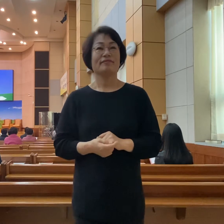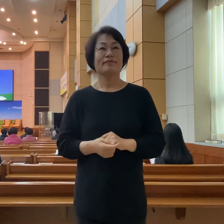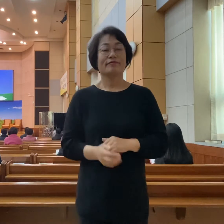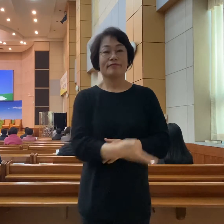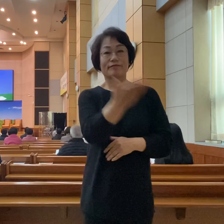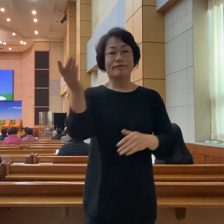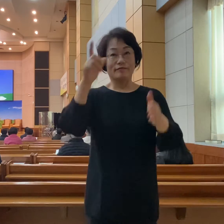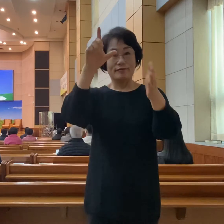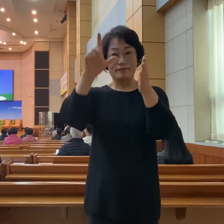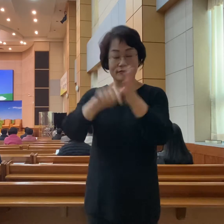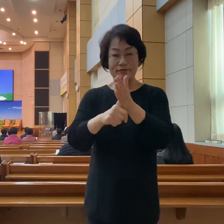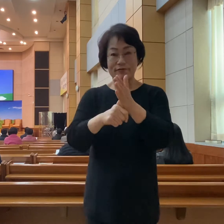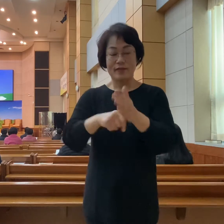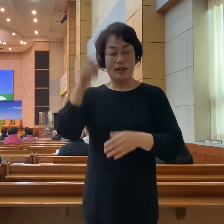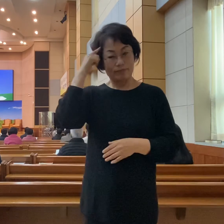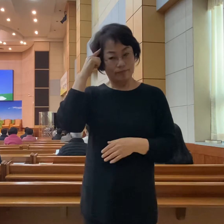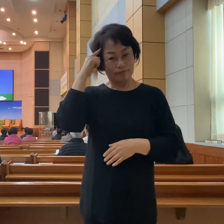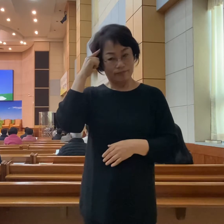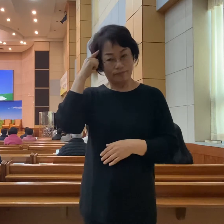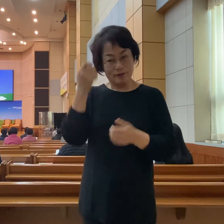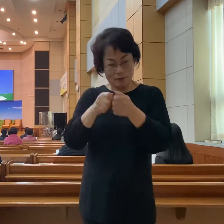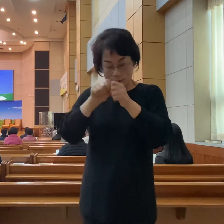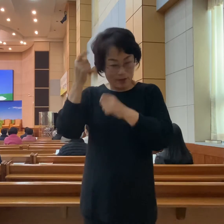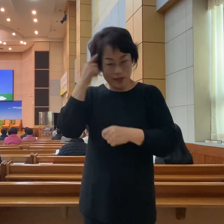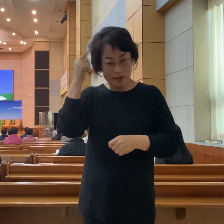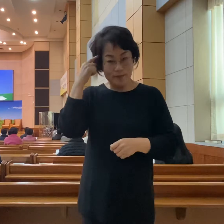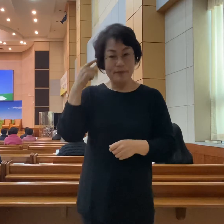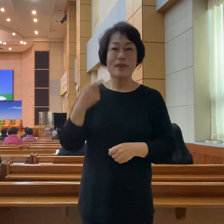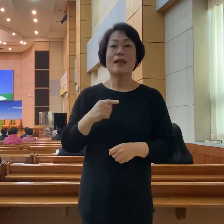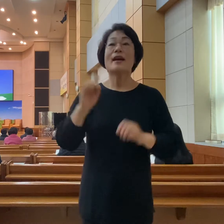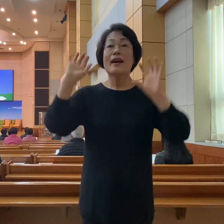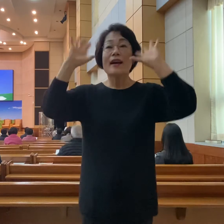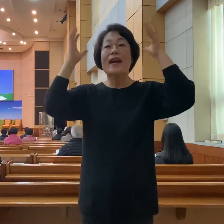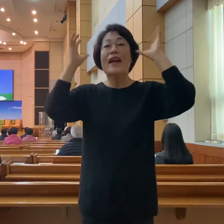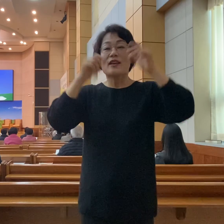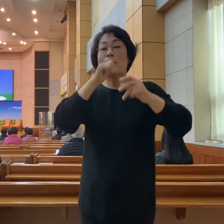여러분 이 시간에 진지하게 생각해요. 간단하게는 평안해요.